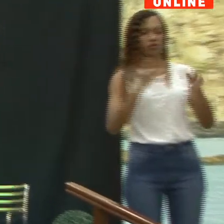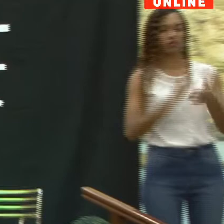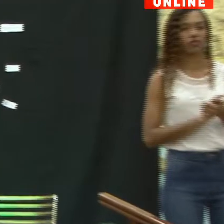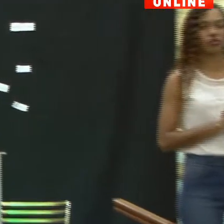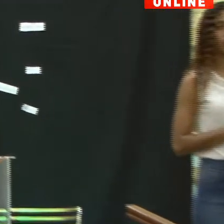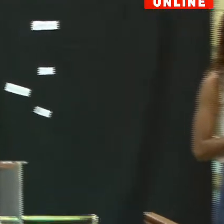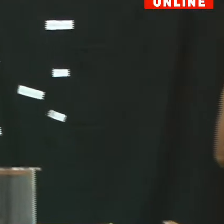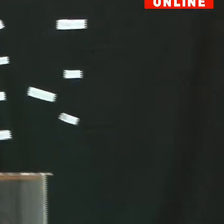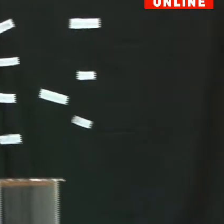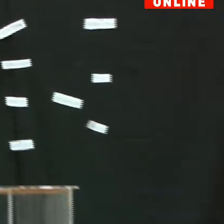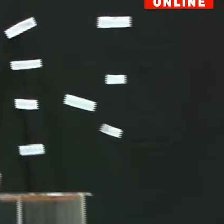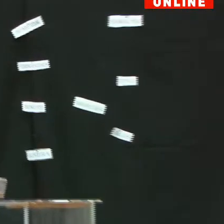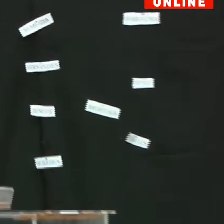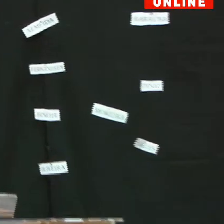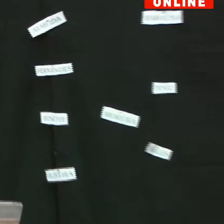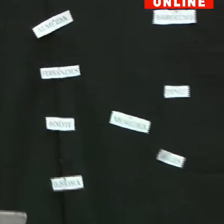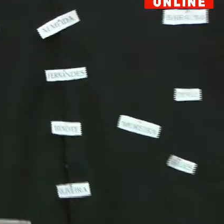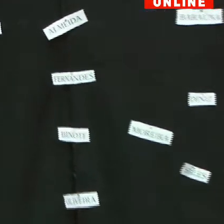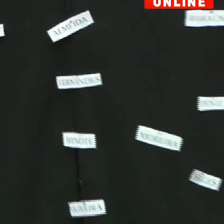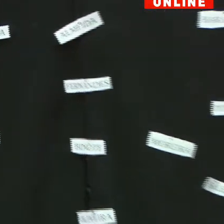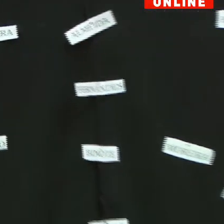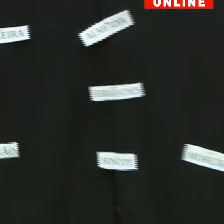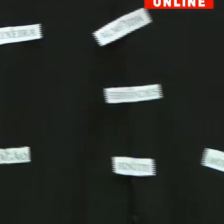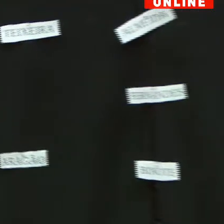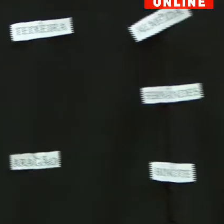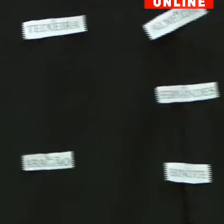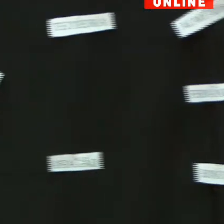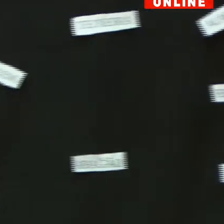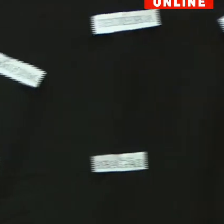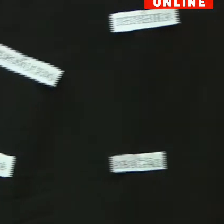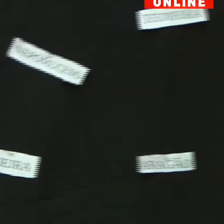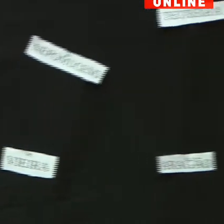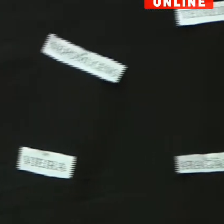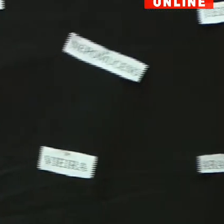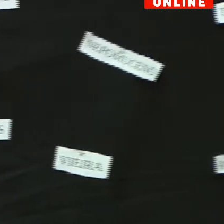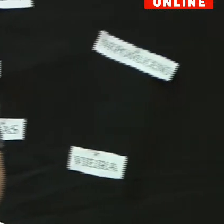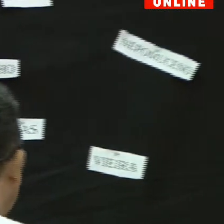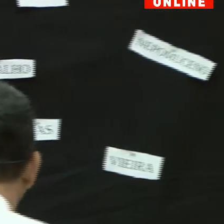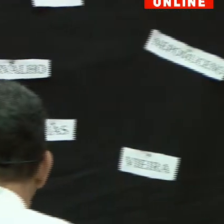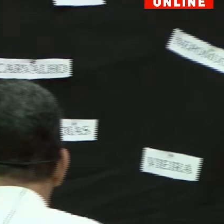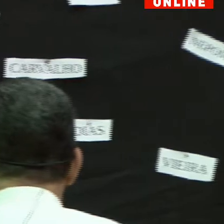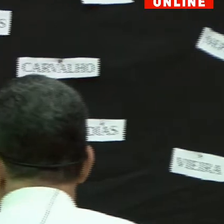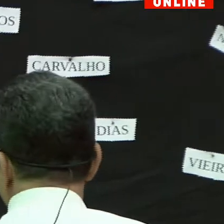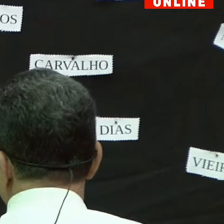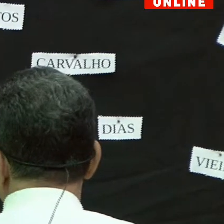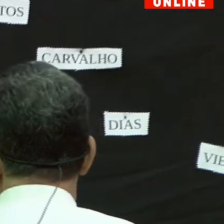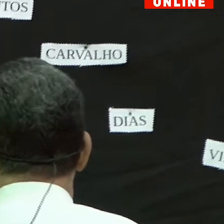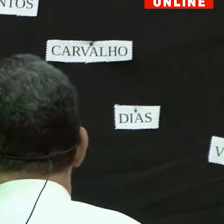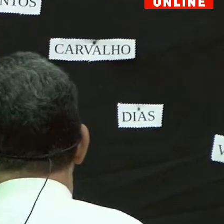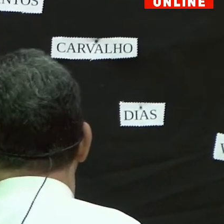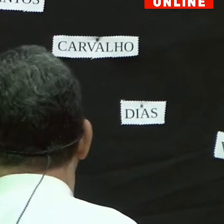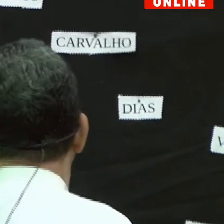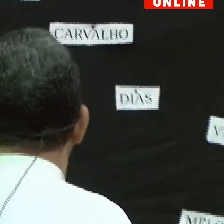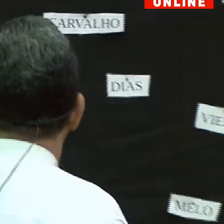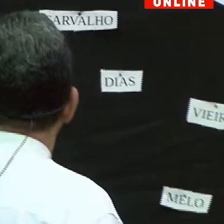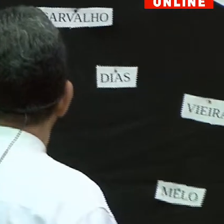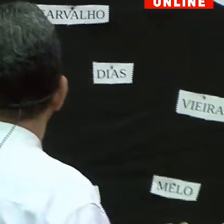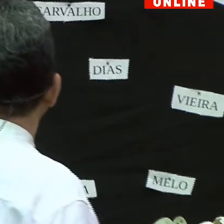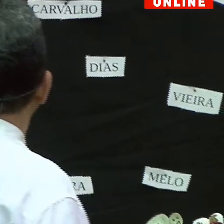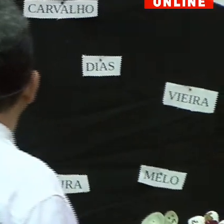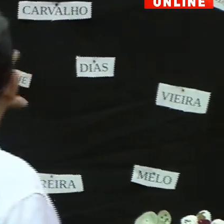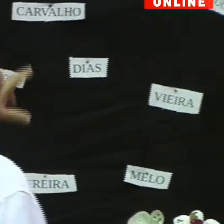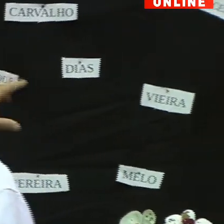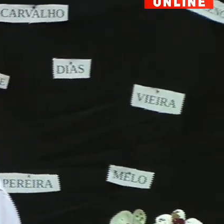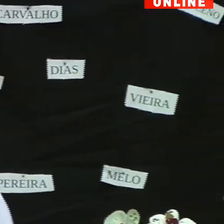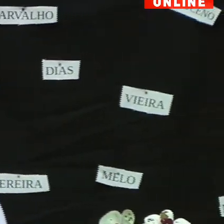Oliveira, eu vi que tem Oliveira aqui. Pode ser eu. Hã? E tem muitos nomes aqui: Ribeiro,